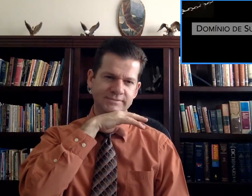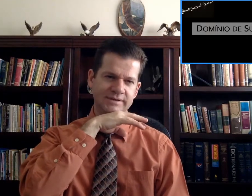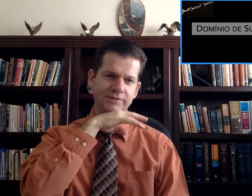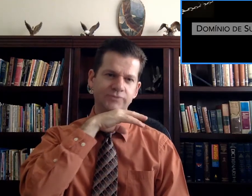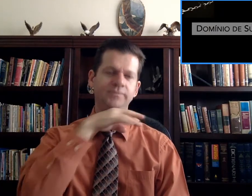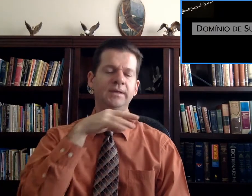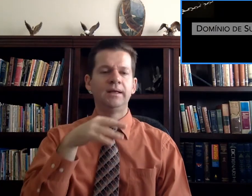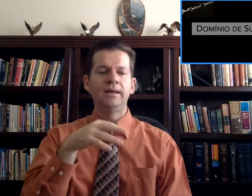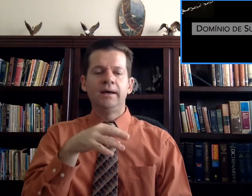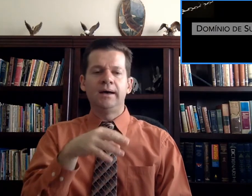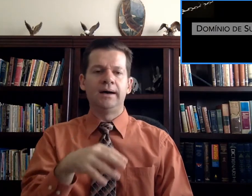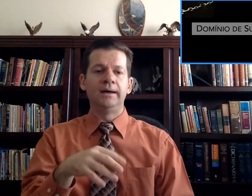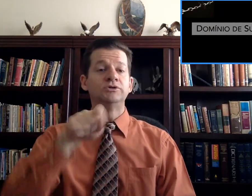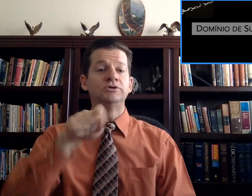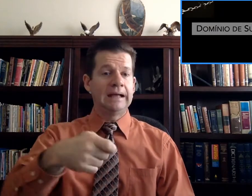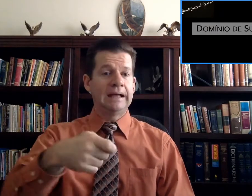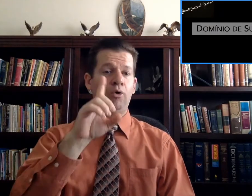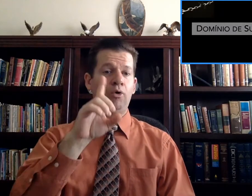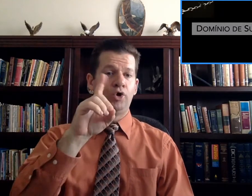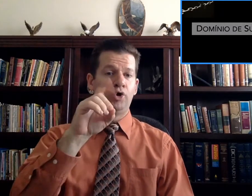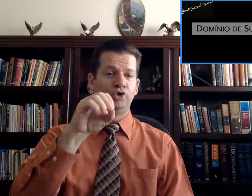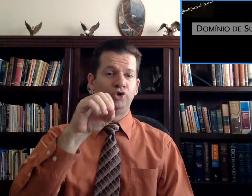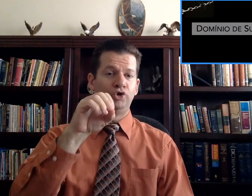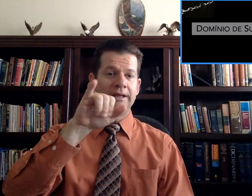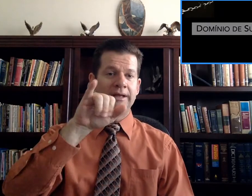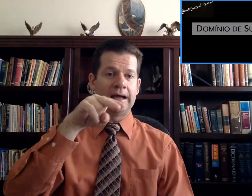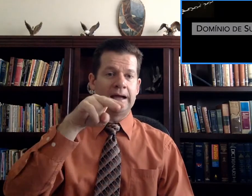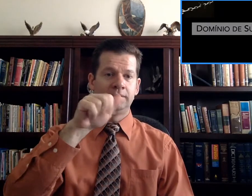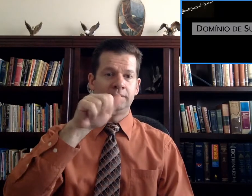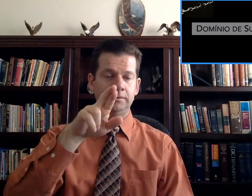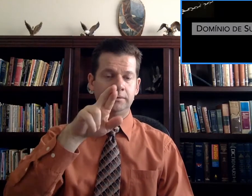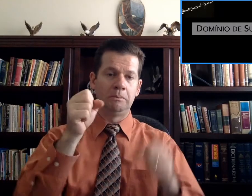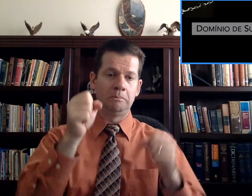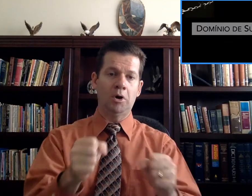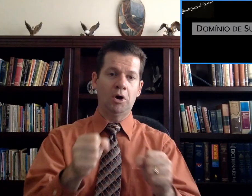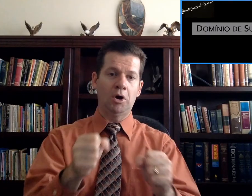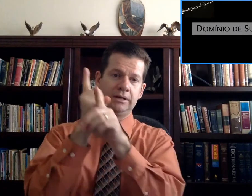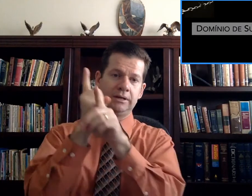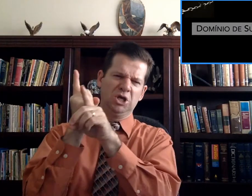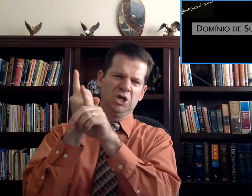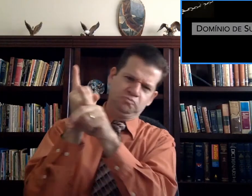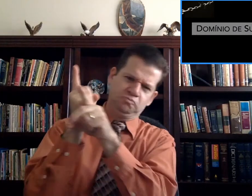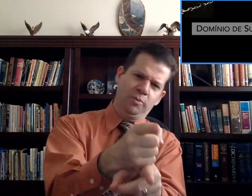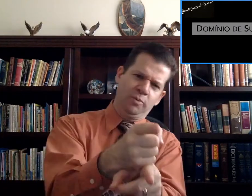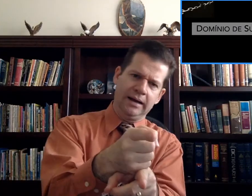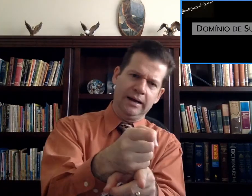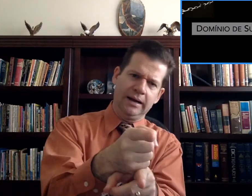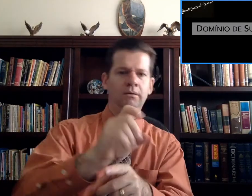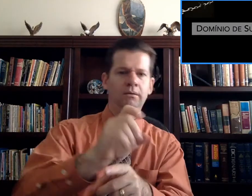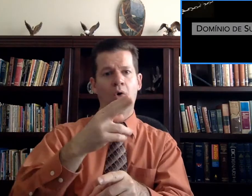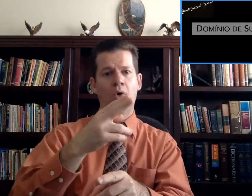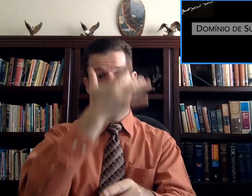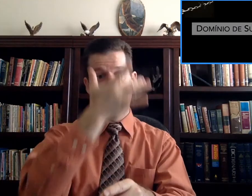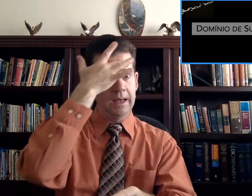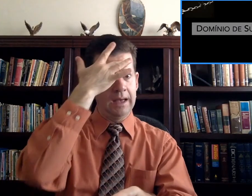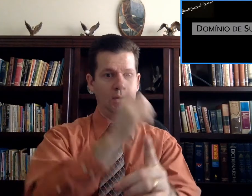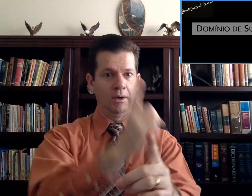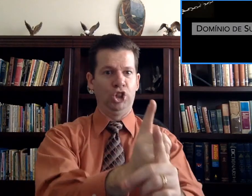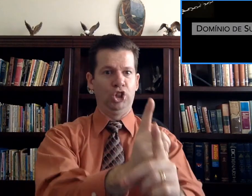certo? Então, o sinal dominar pode ser dominar ou alguém